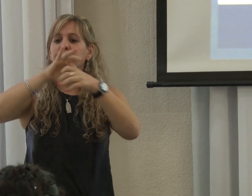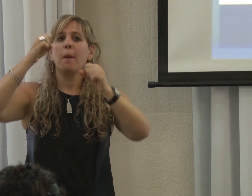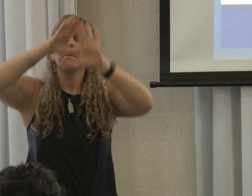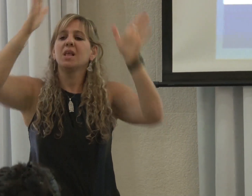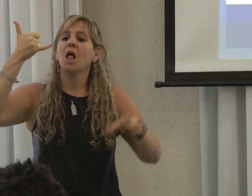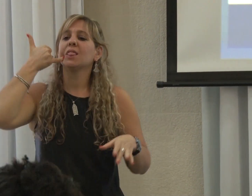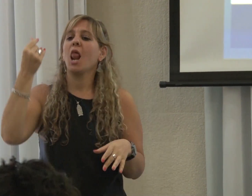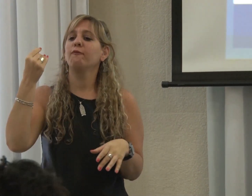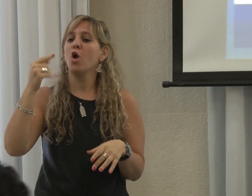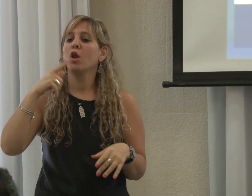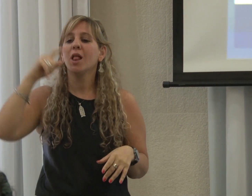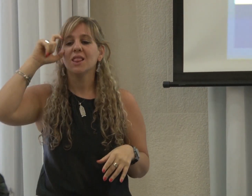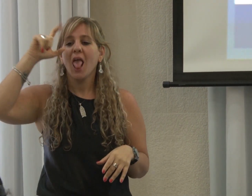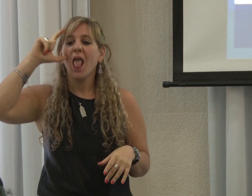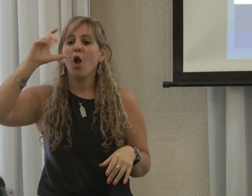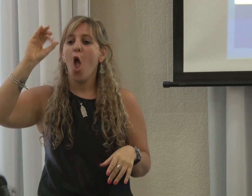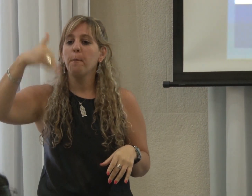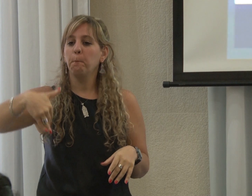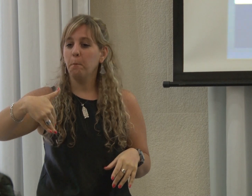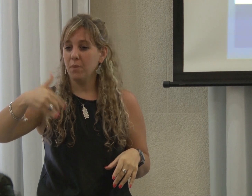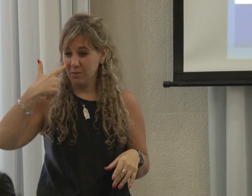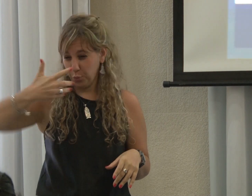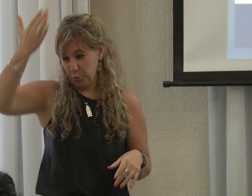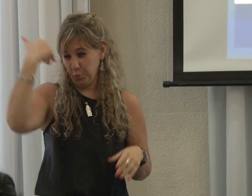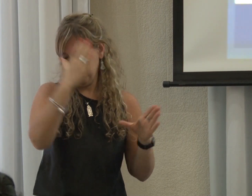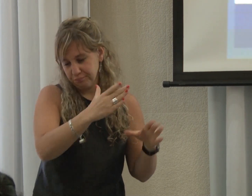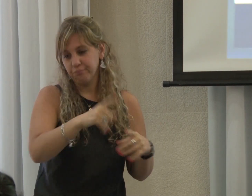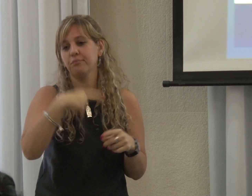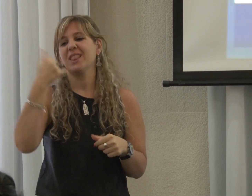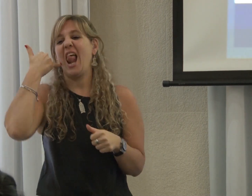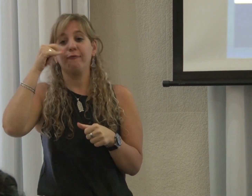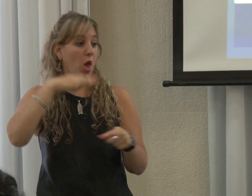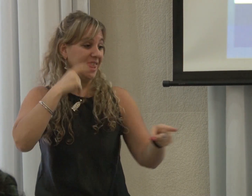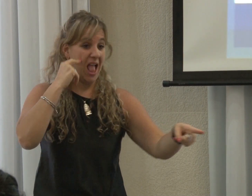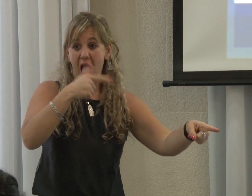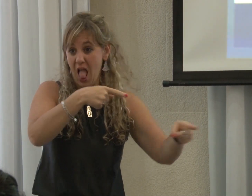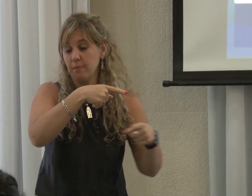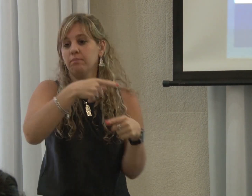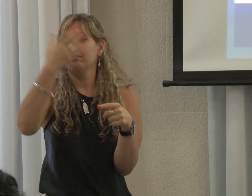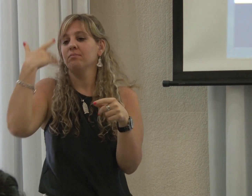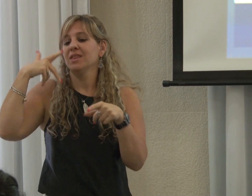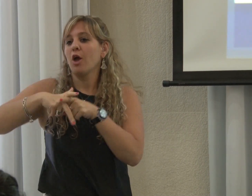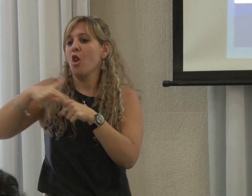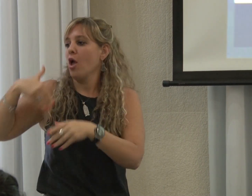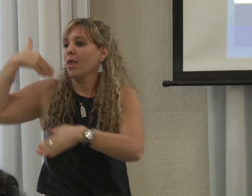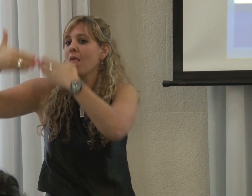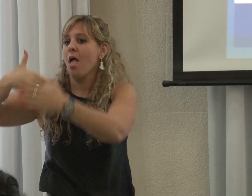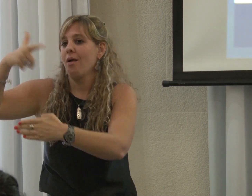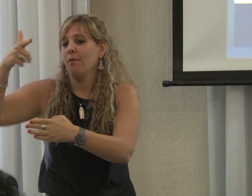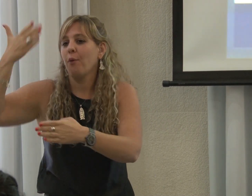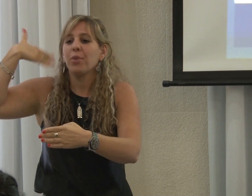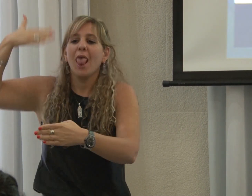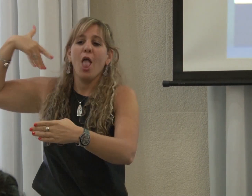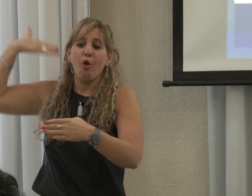teléfono que escribí, de Telecom, perdón, Telecom, Telefónica, cuando empezaron con esto, en realidad Telefónica, con el avance,